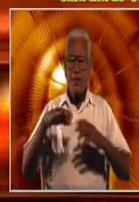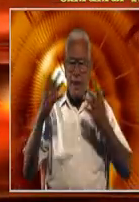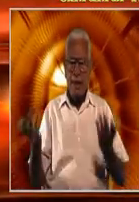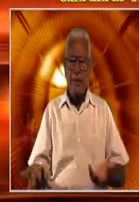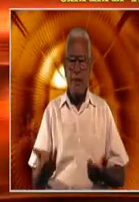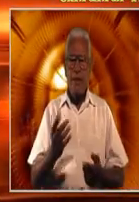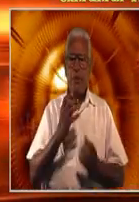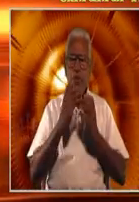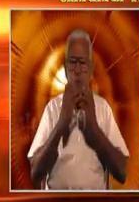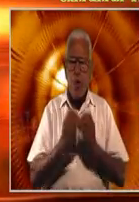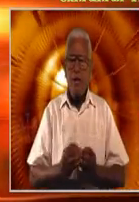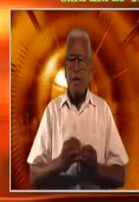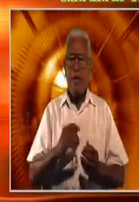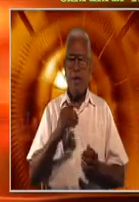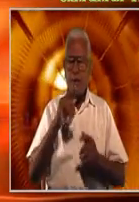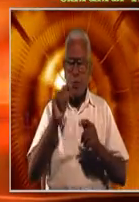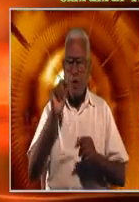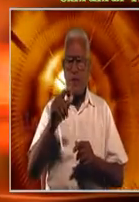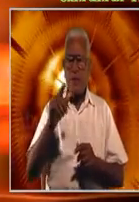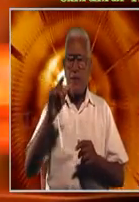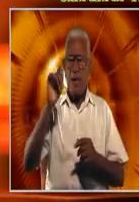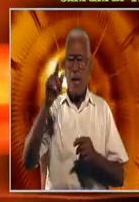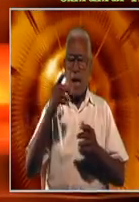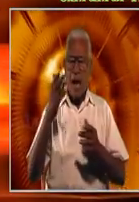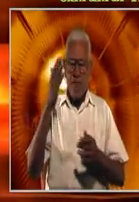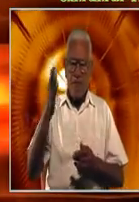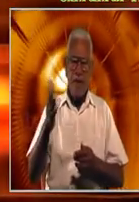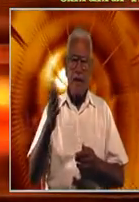சகாறியோ தல்லாதை யூதா என்பவன் அவரை நோக்கி